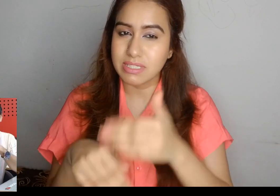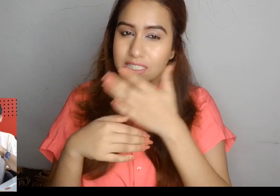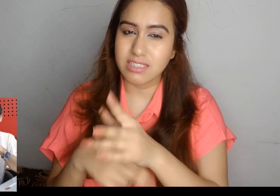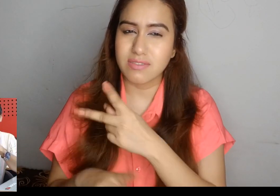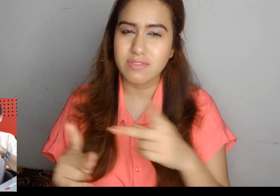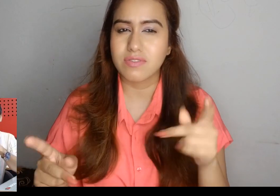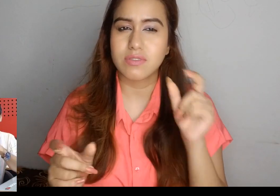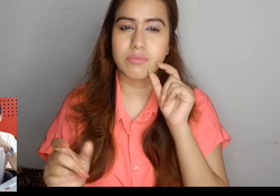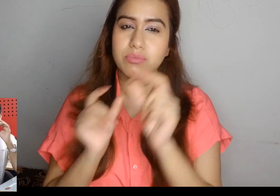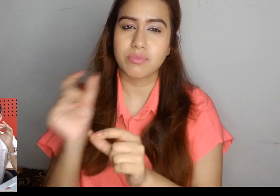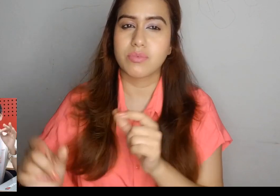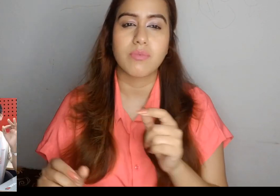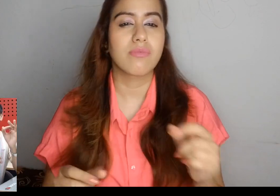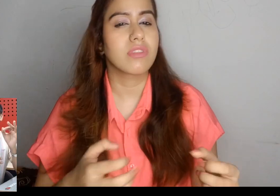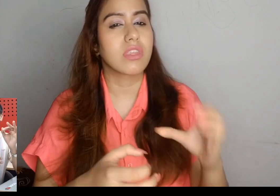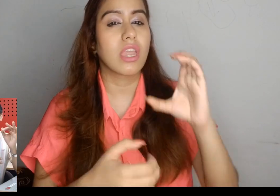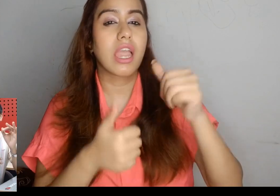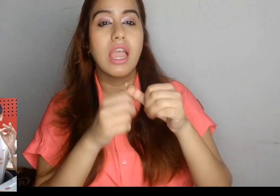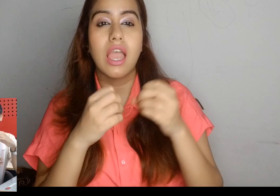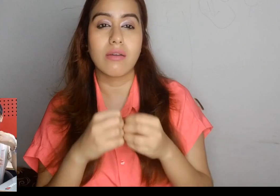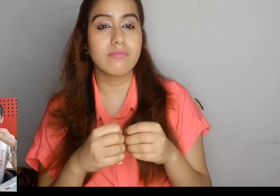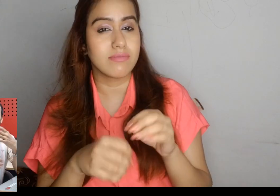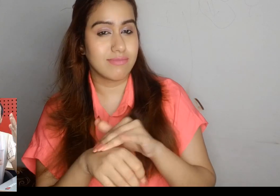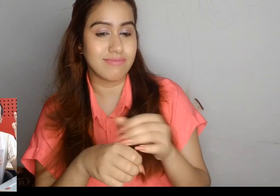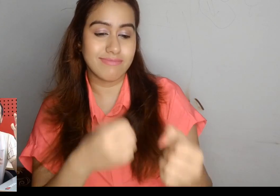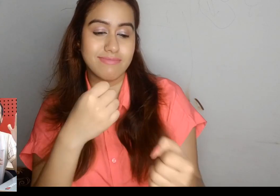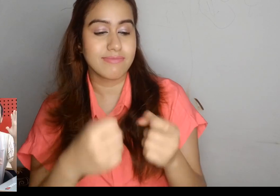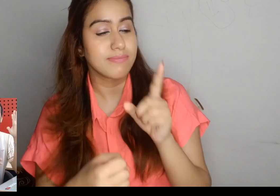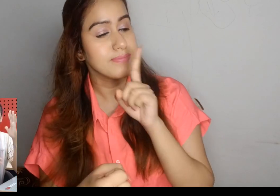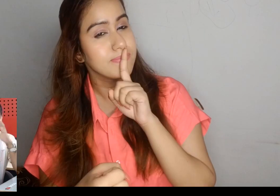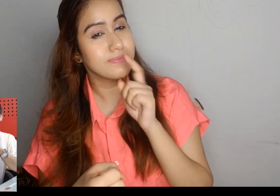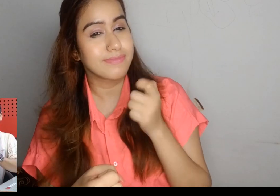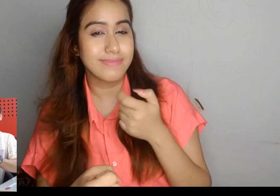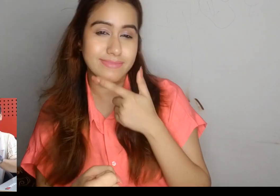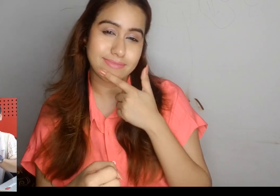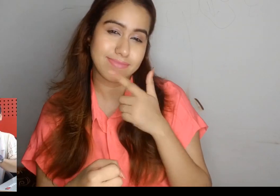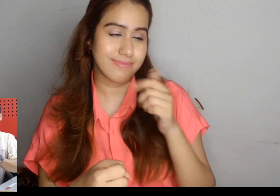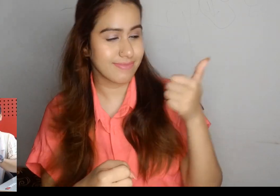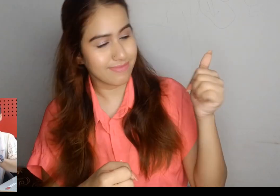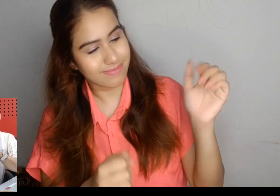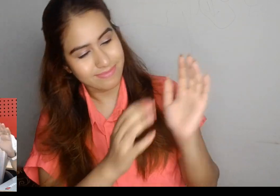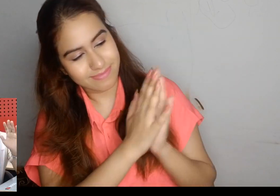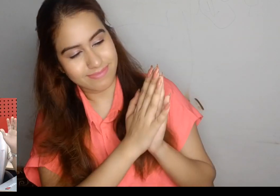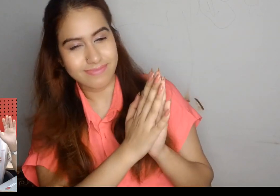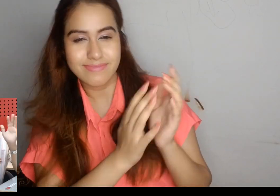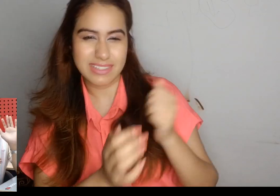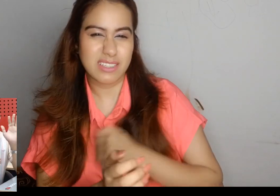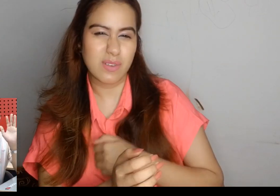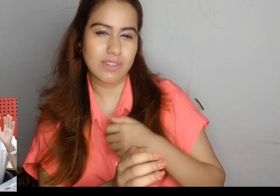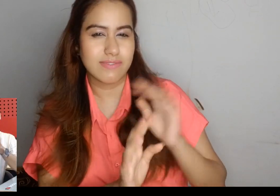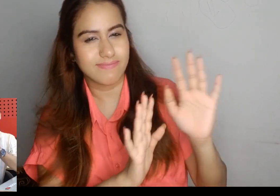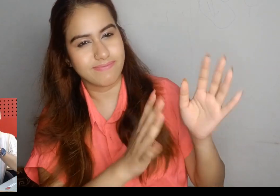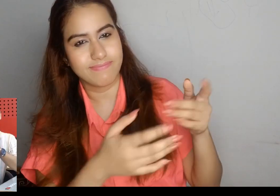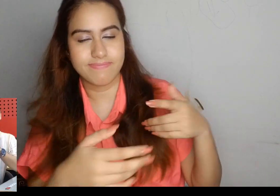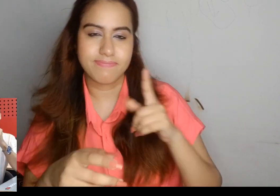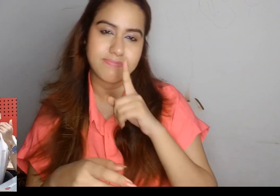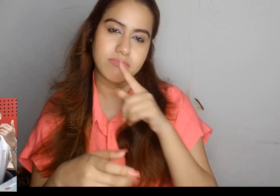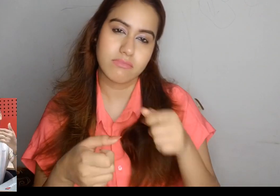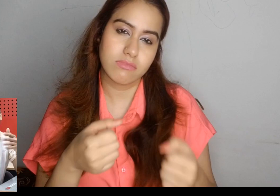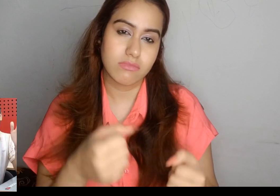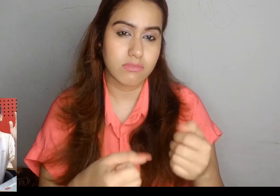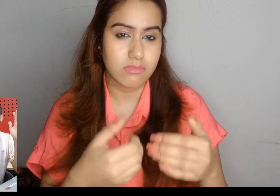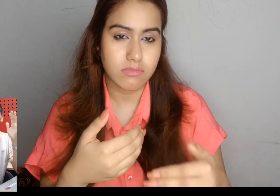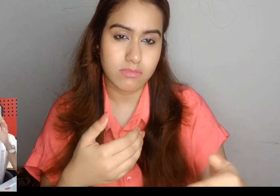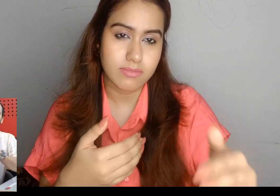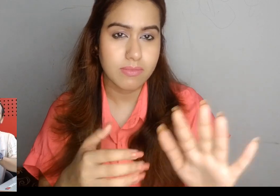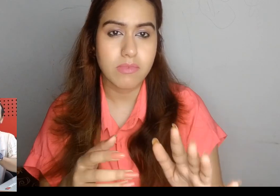रहा था। लेकिन इस कैब के ड्राइवर ने कुछ नहीं कहा, कोई रिएक्शन नहीं दिया। मुस्कुरा करके, हाथ हिलाते हुए, नमस्कार करके आगे